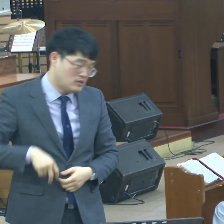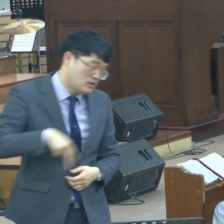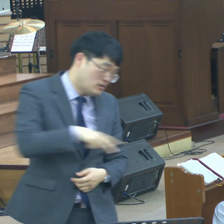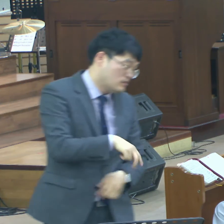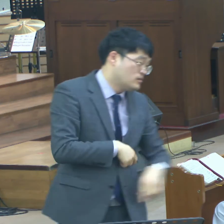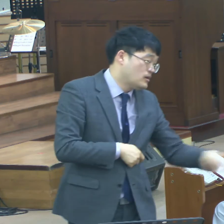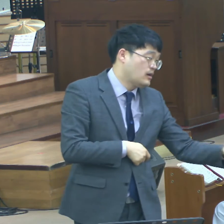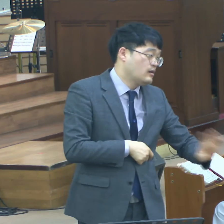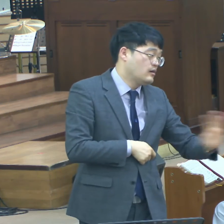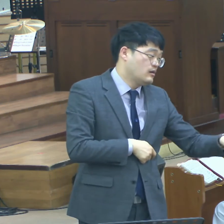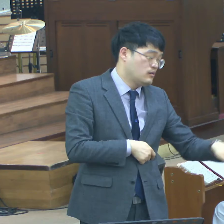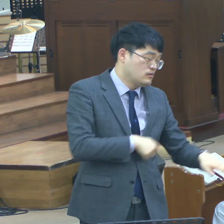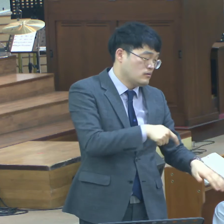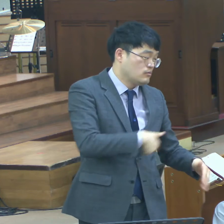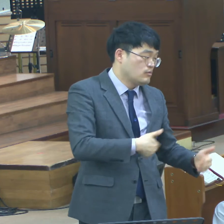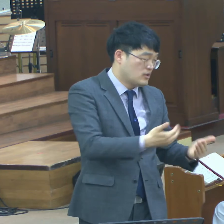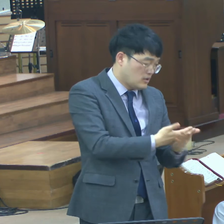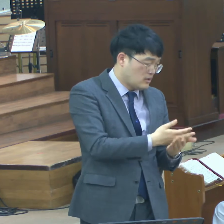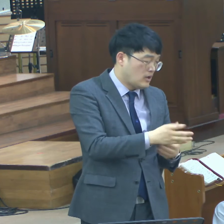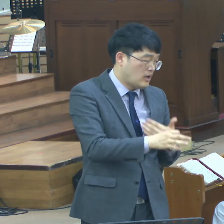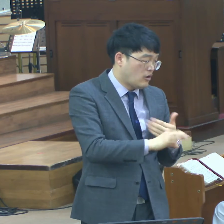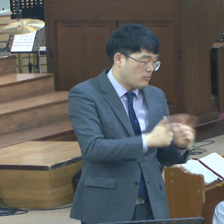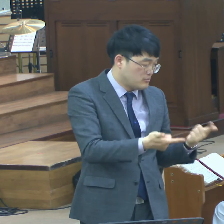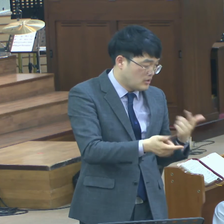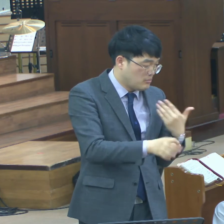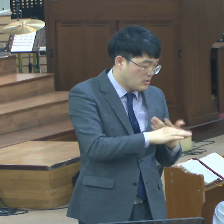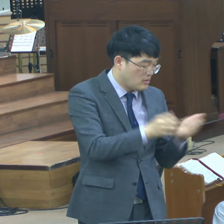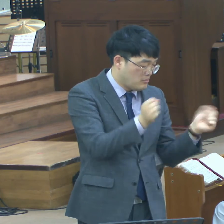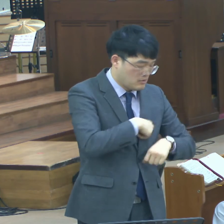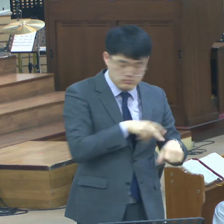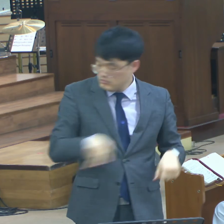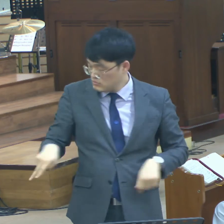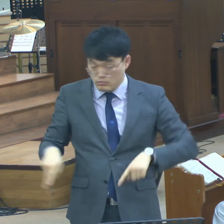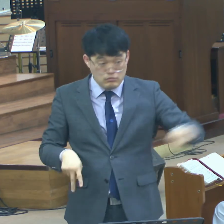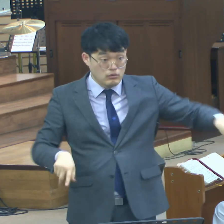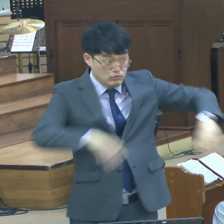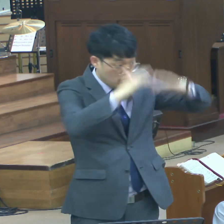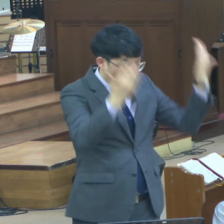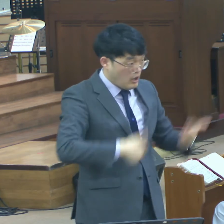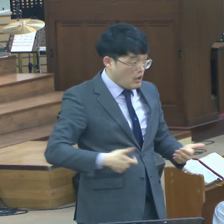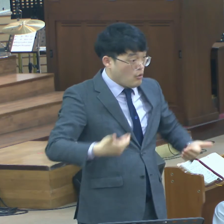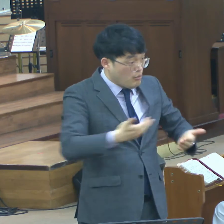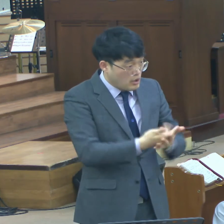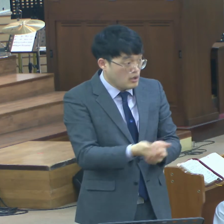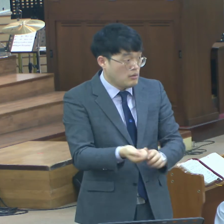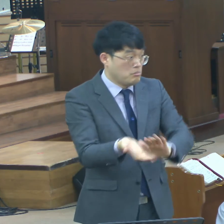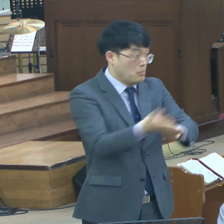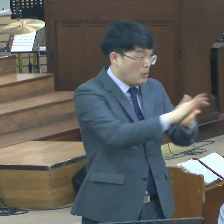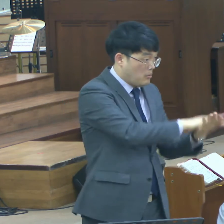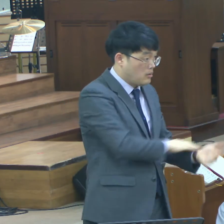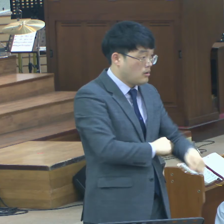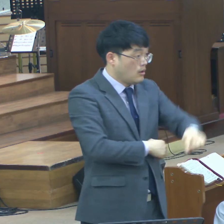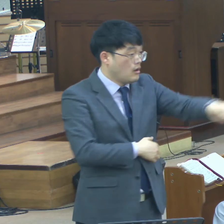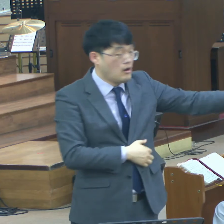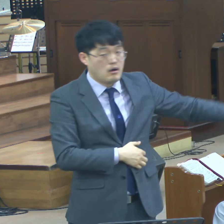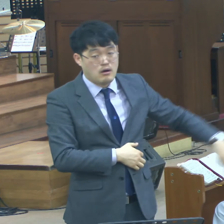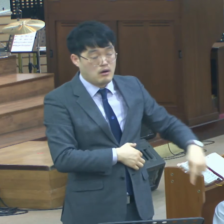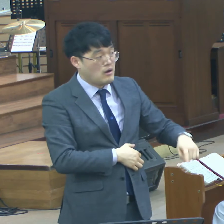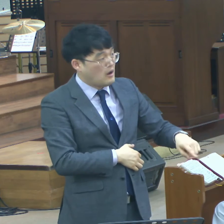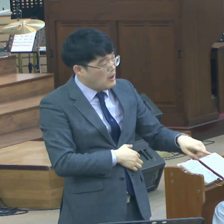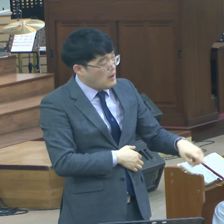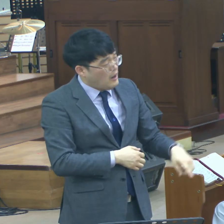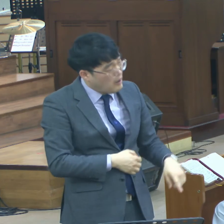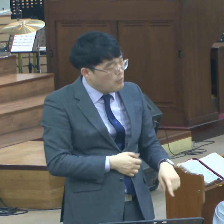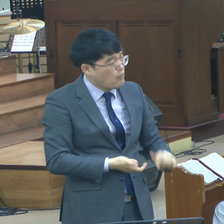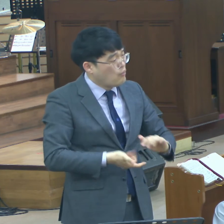금식시키면서 회개를 했어요. 그 모습을 보면서 요나가 하나님 앞에 항의하죠. 내 이럴 줄 알았어요. 내가 그래서 안 가려고